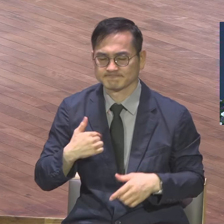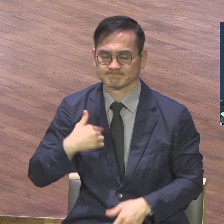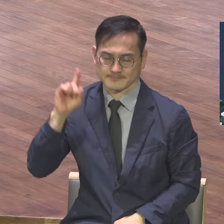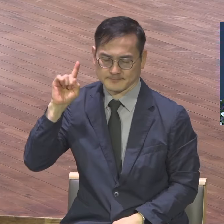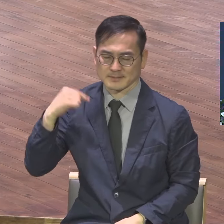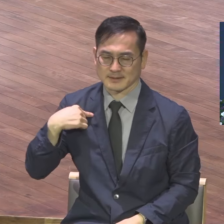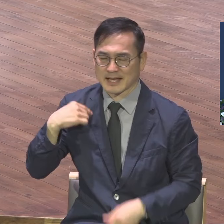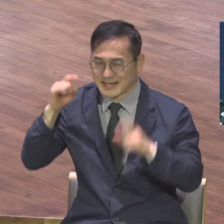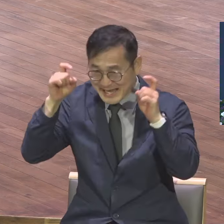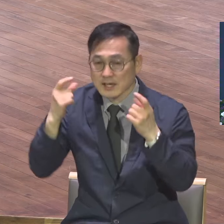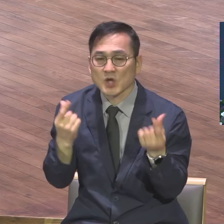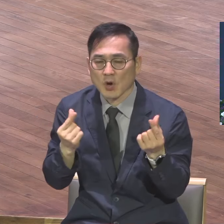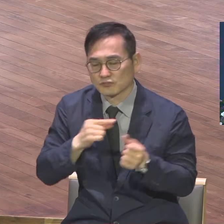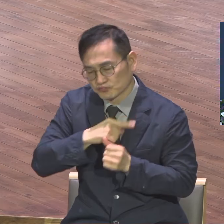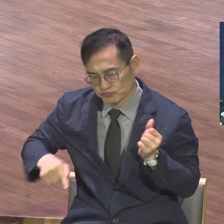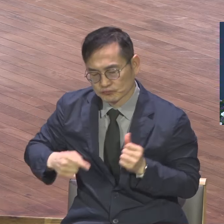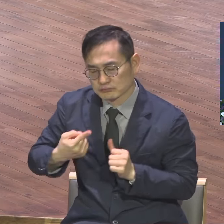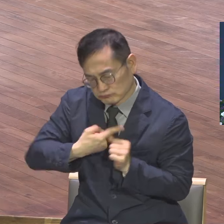되려고 이 땅에